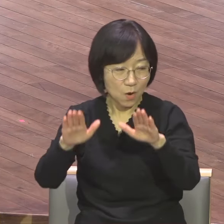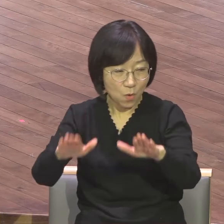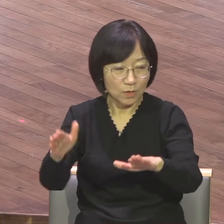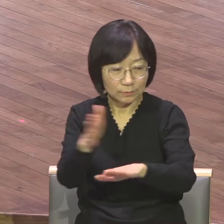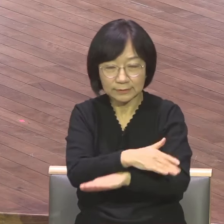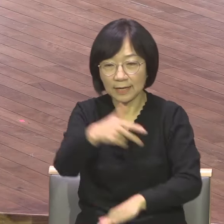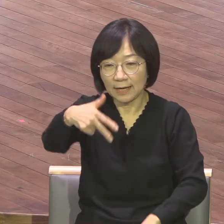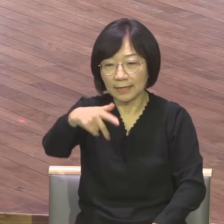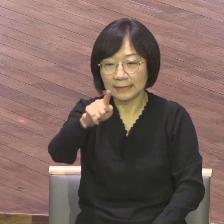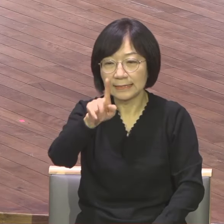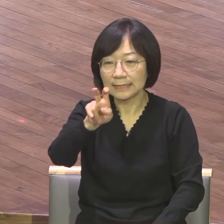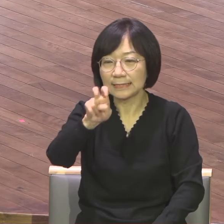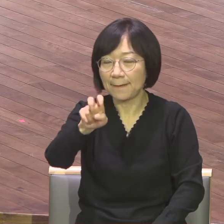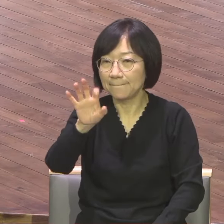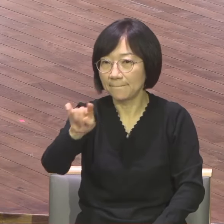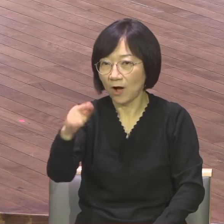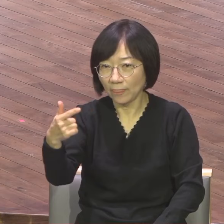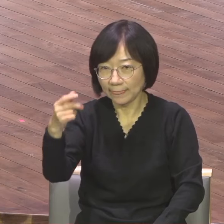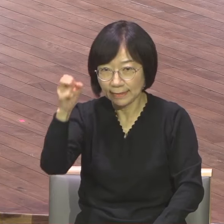잠언의 이 말씀을